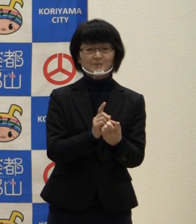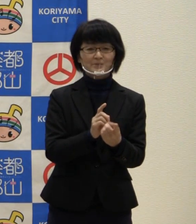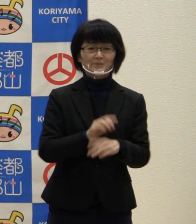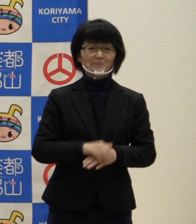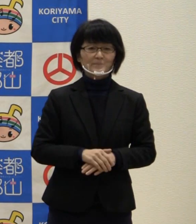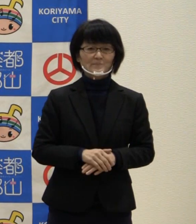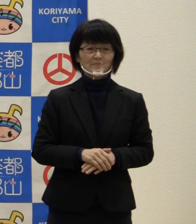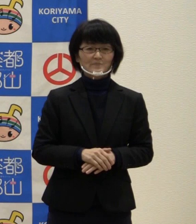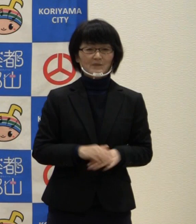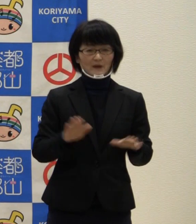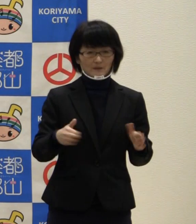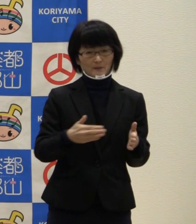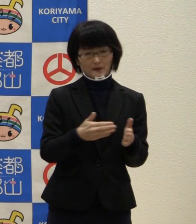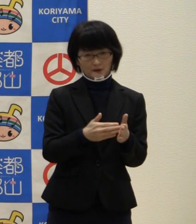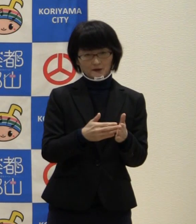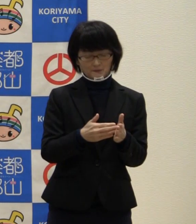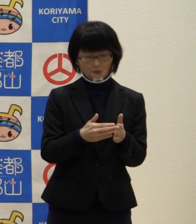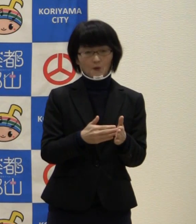これまでも